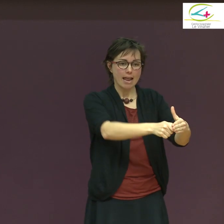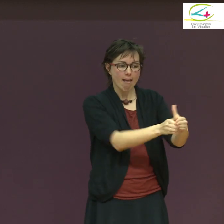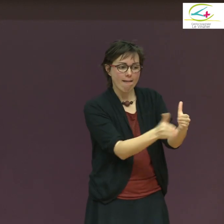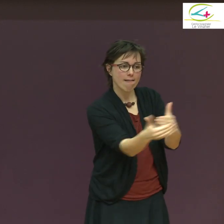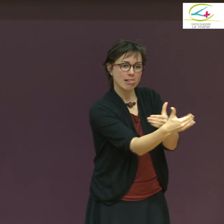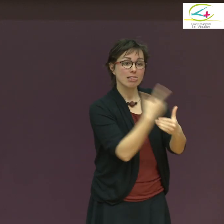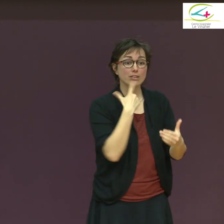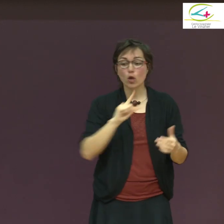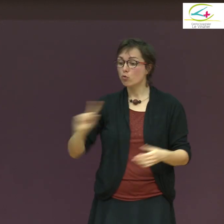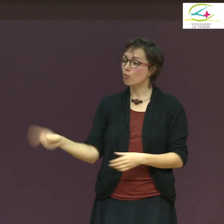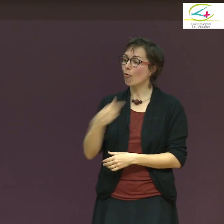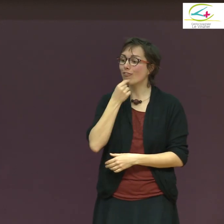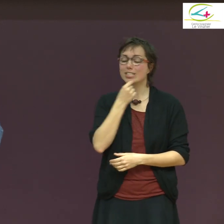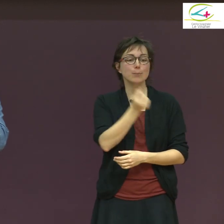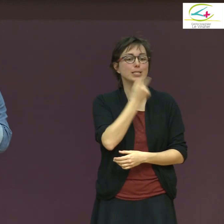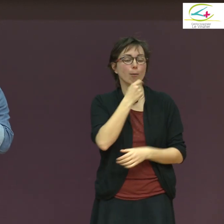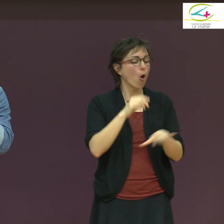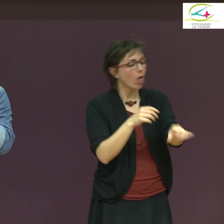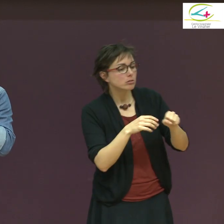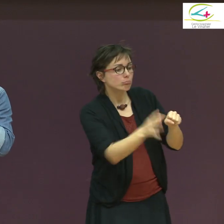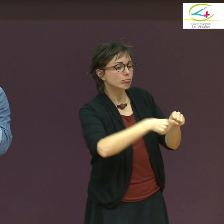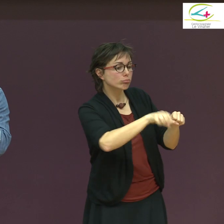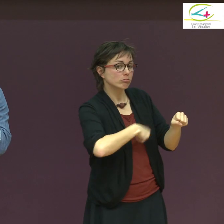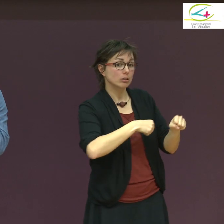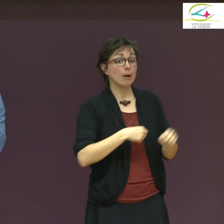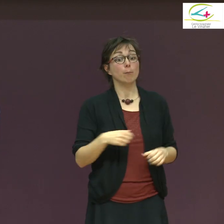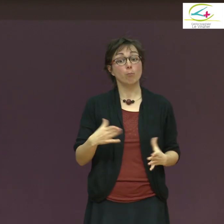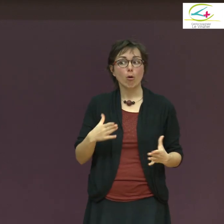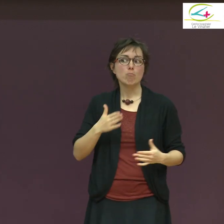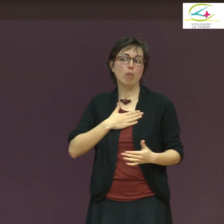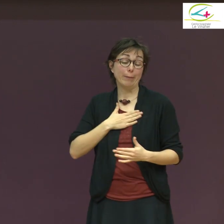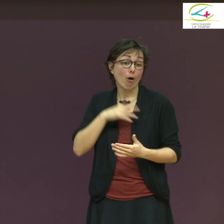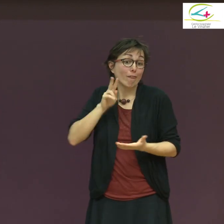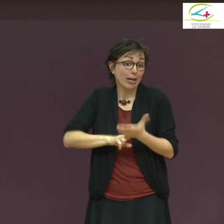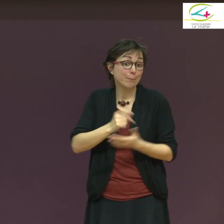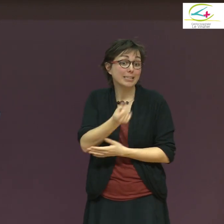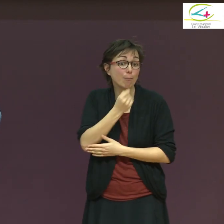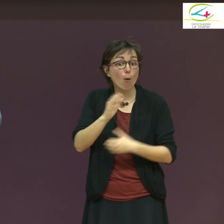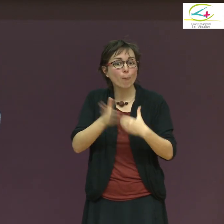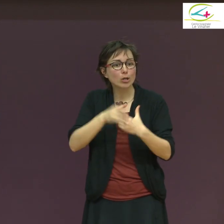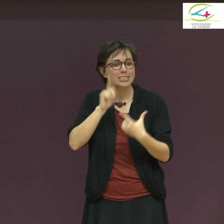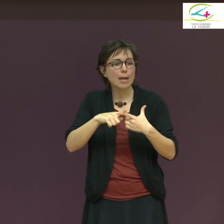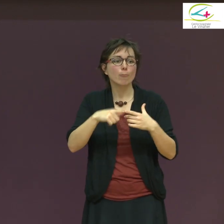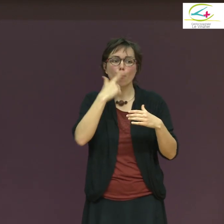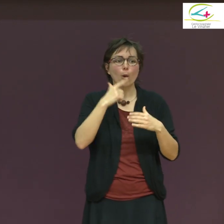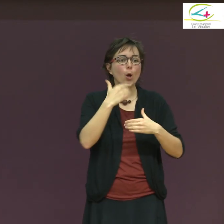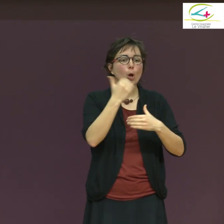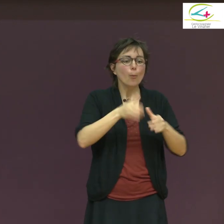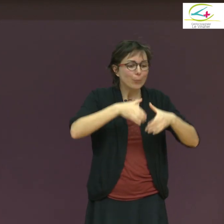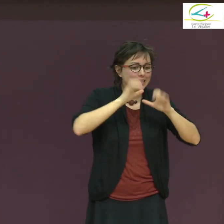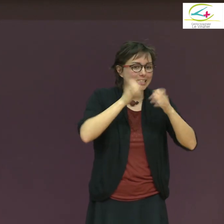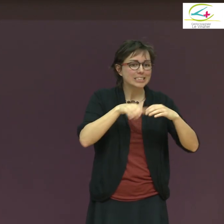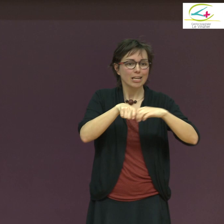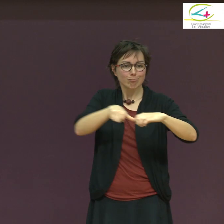pas facile d'accès. Quand je dis ça, mais chez moi, ils sont à côté du bain de nuit. Mais j'ai été un prof, donc elle ne comprend pas vite, hein, c'est comme